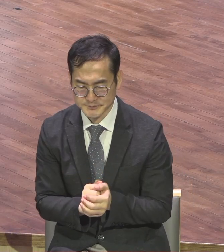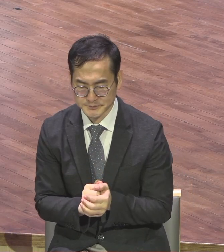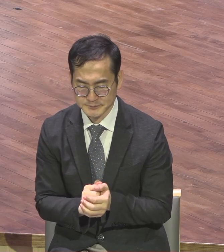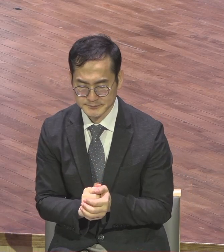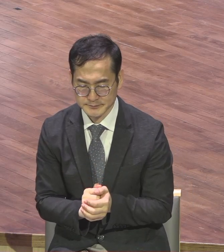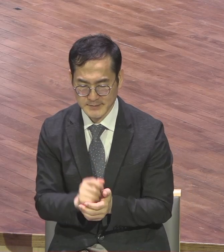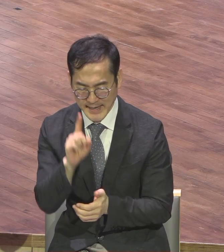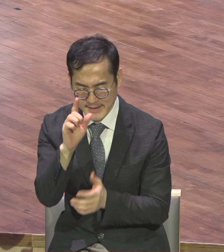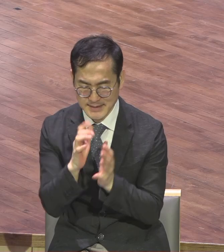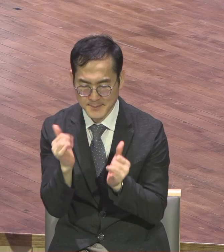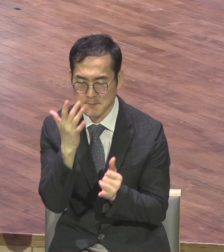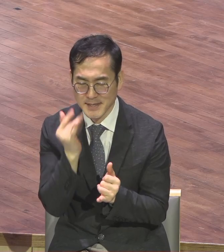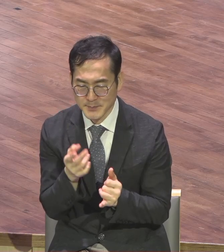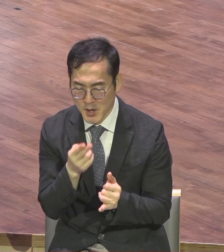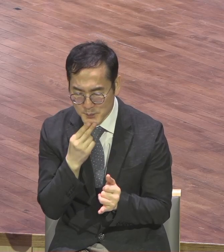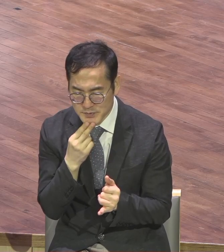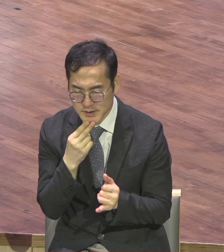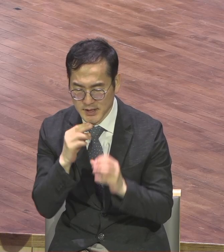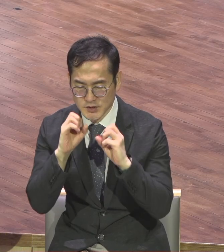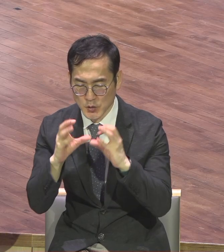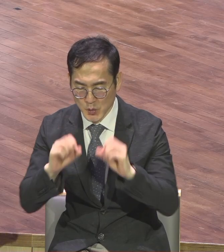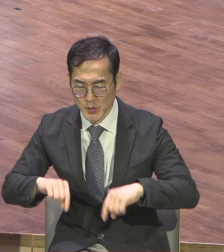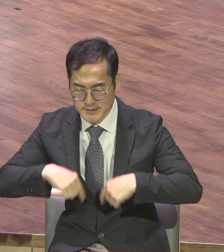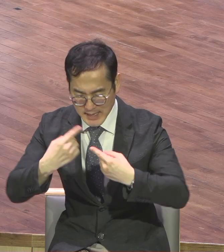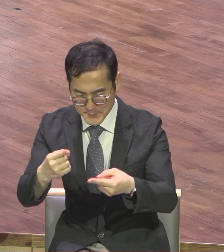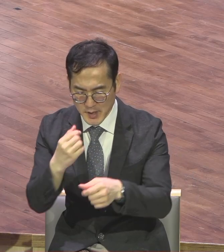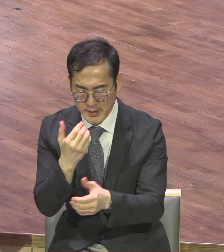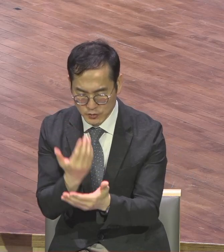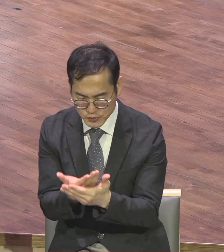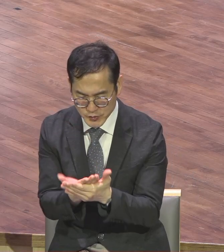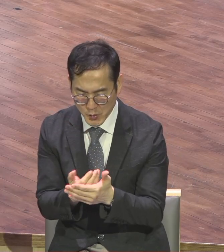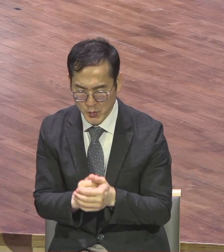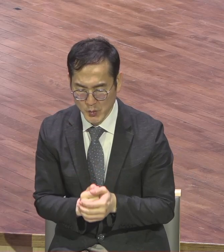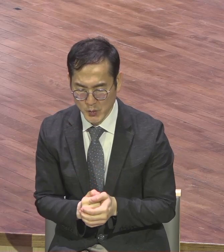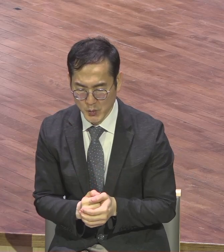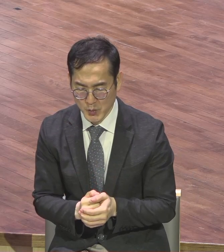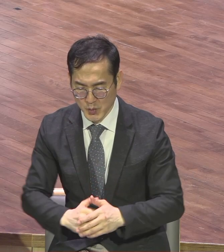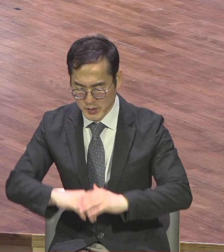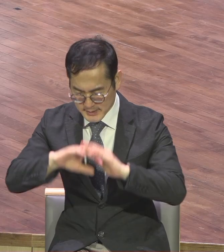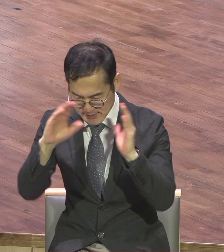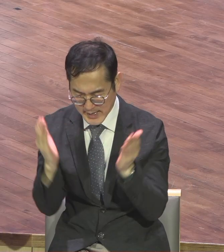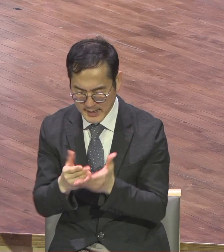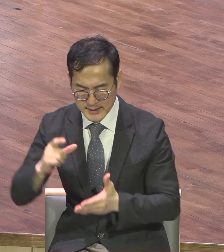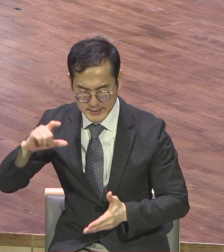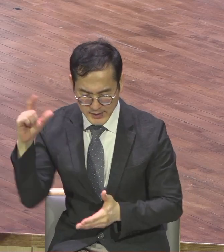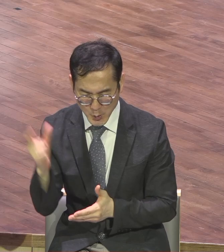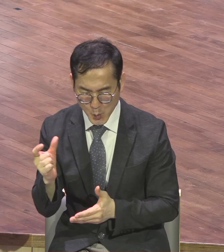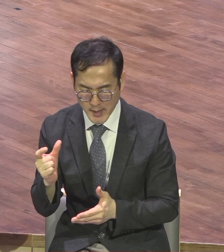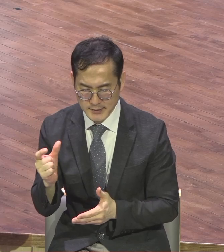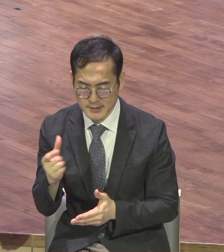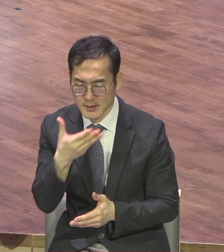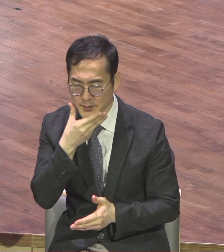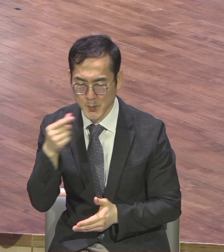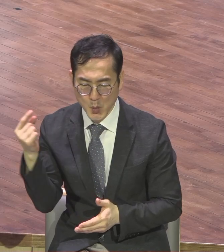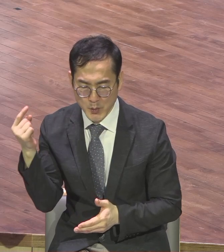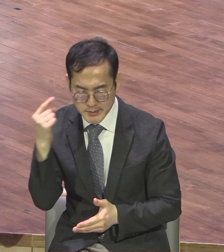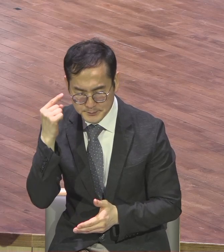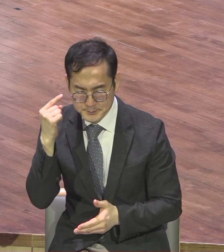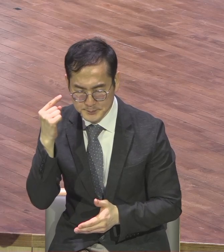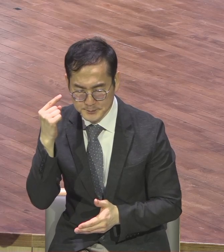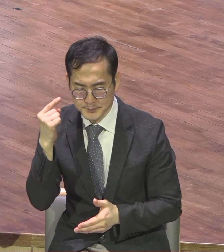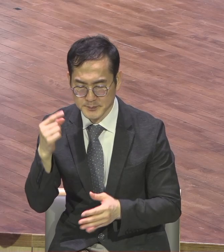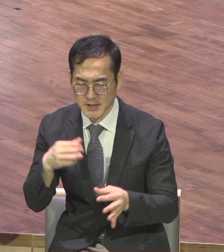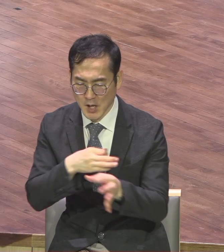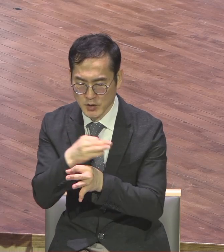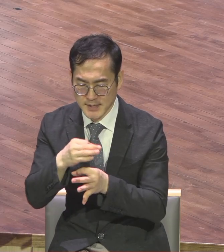빠짐없이 성경적 전도 운동에 참여하게 하여 주옵시고 한 사람도 빠짐없이 딱 견고한 이 복음적 경제가